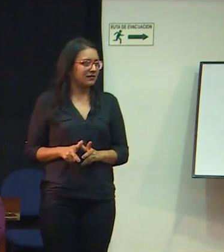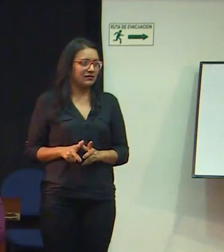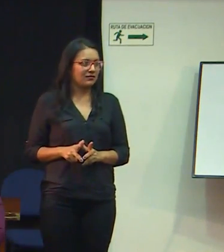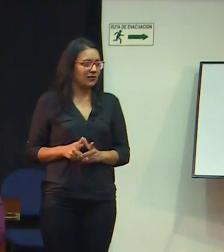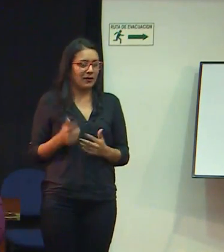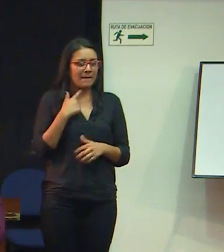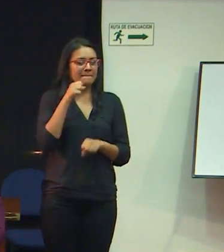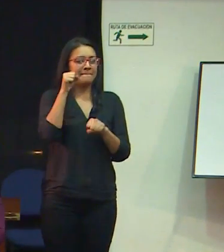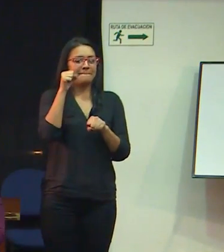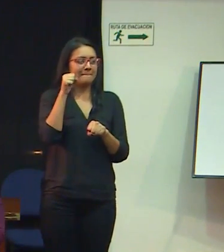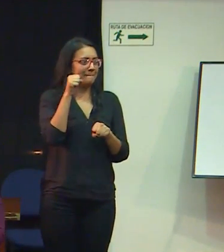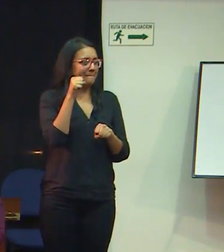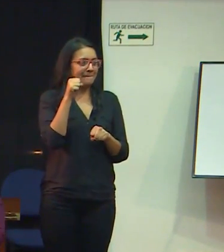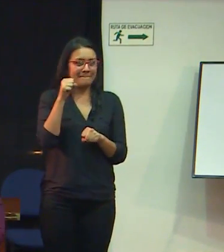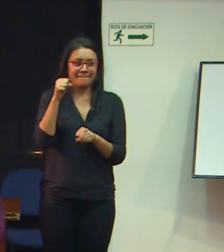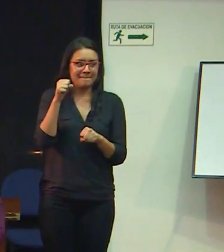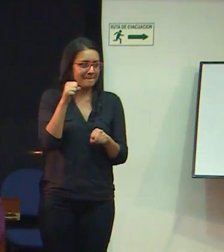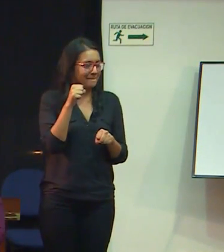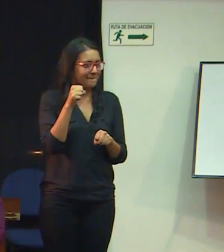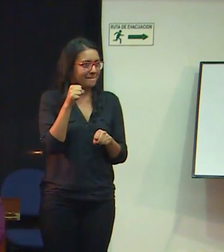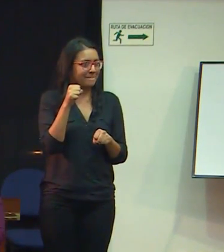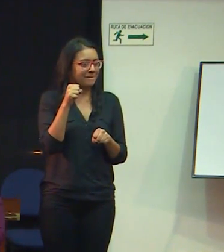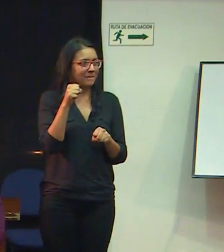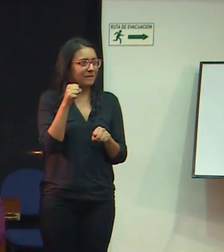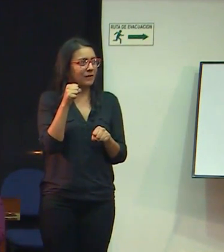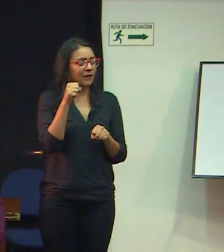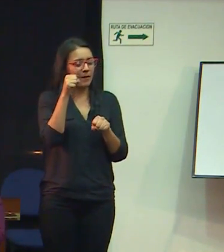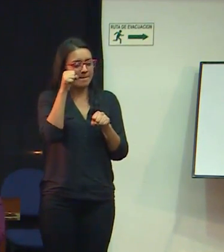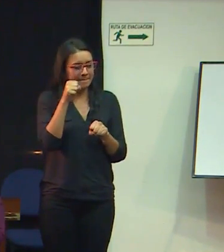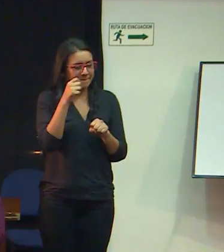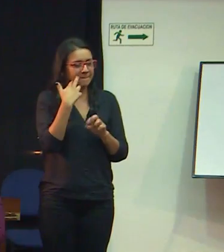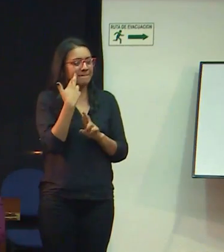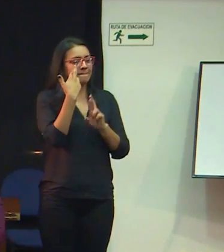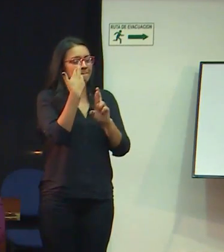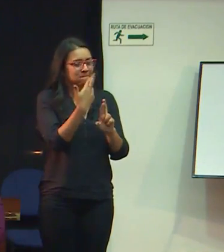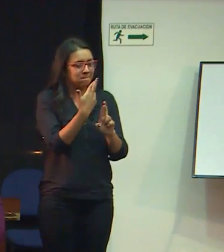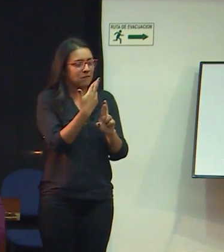sido capaz de reconocer